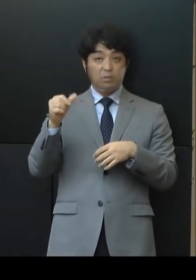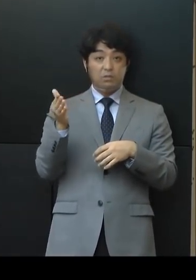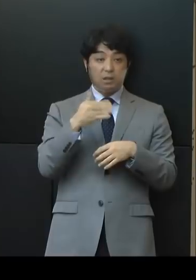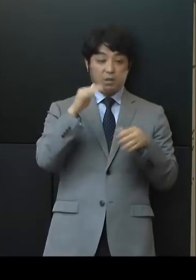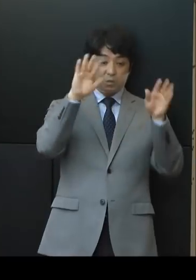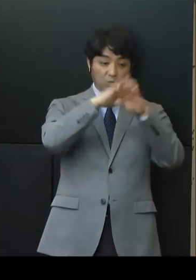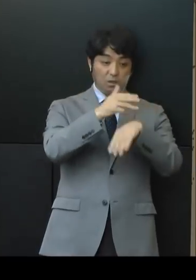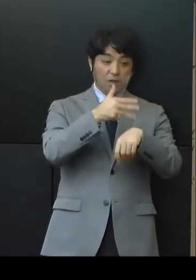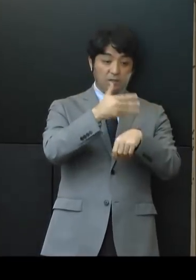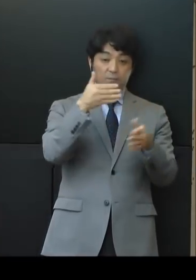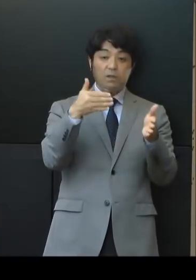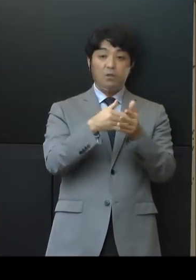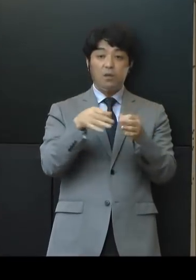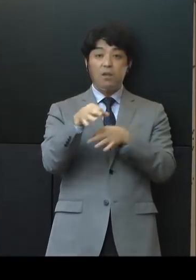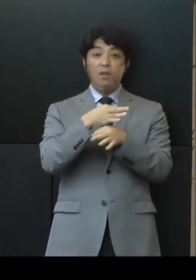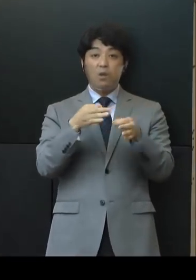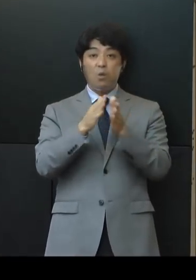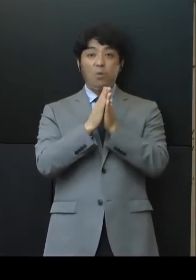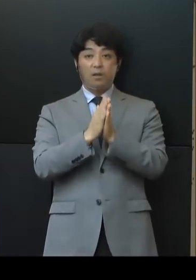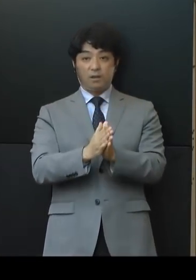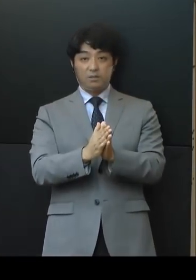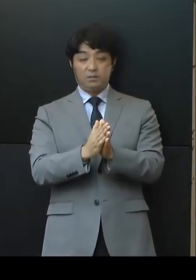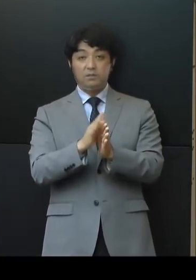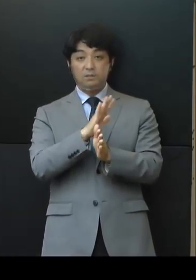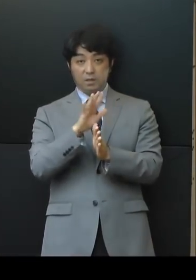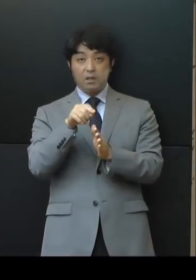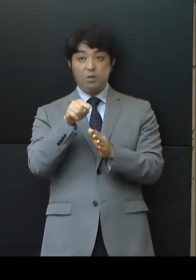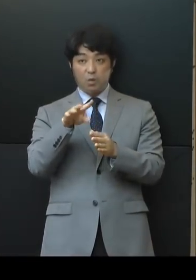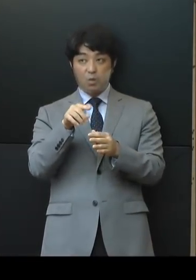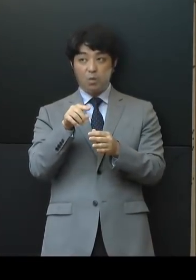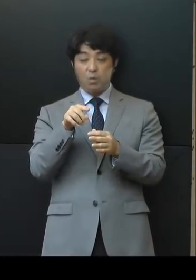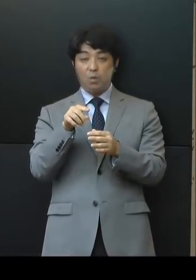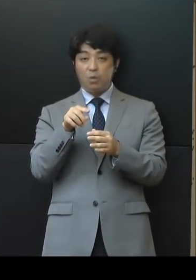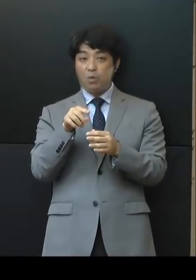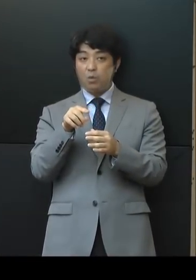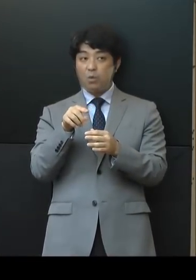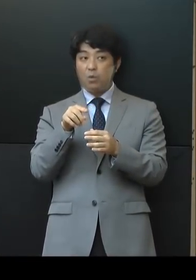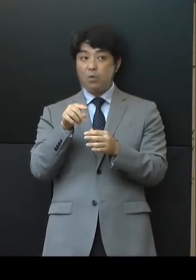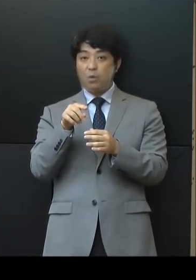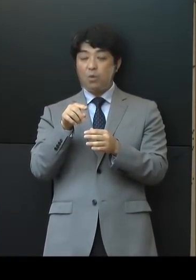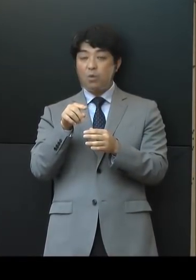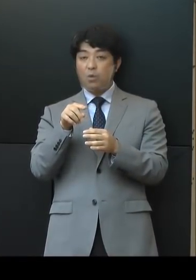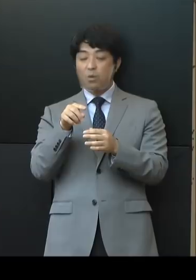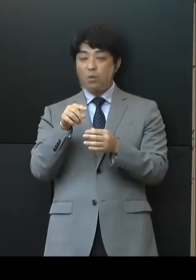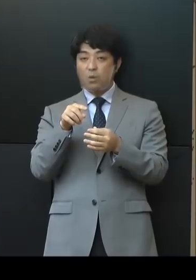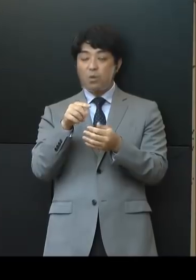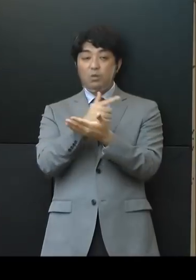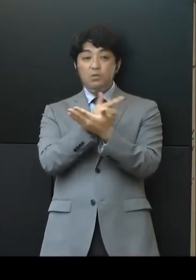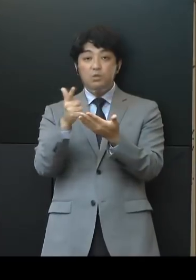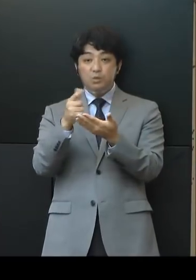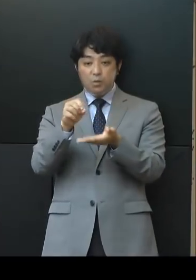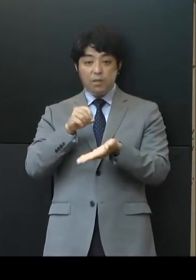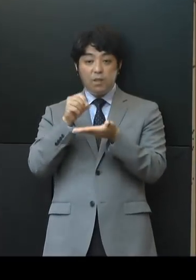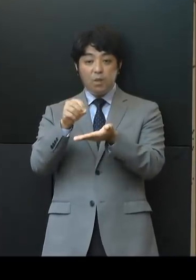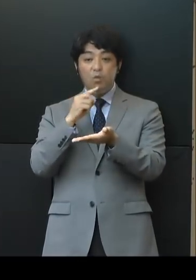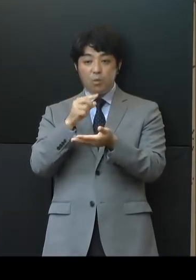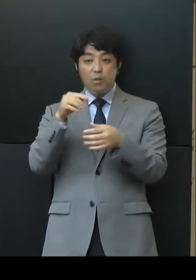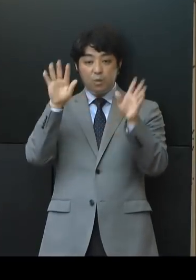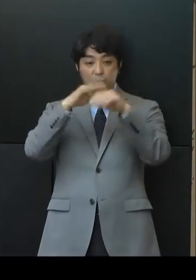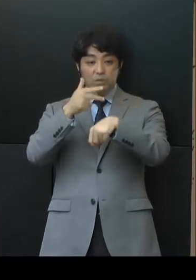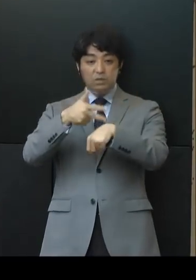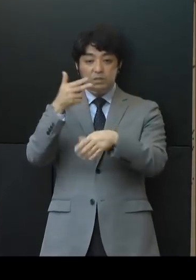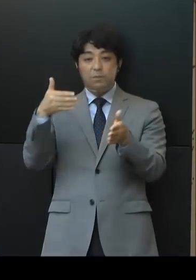営業を要請し、酒類の提供は夜7時までとすることを要請というふうにしております